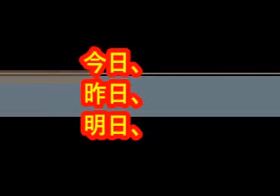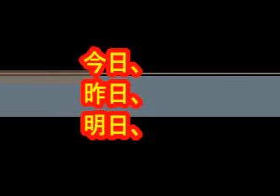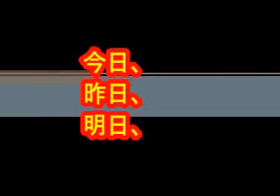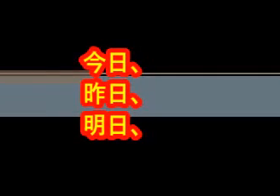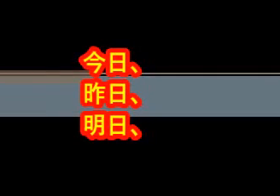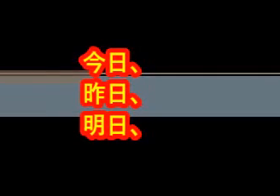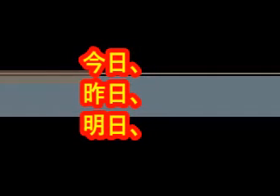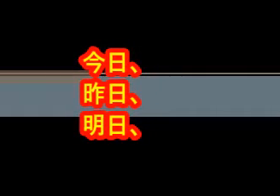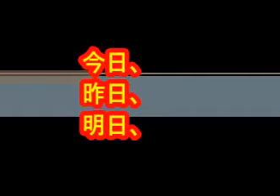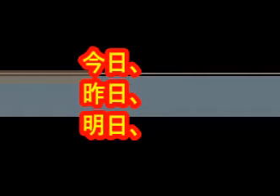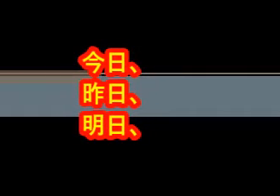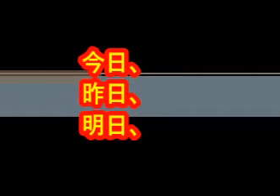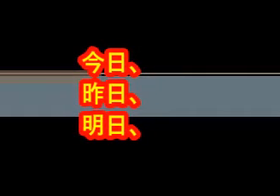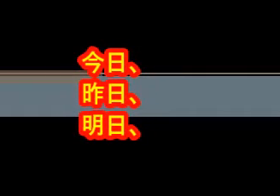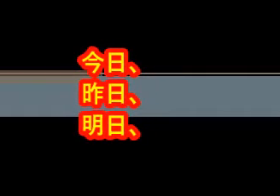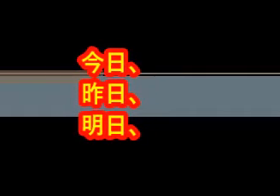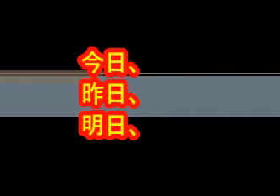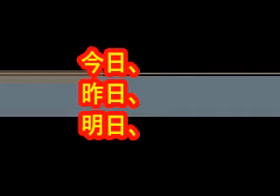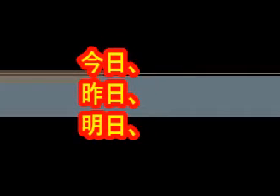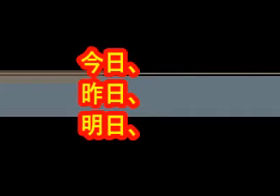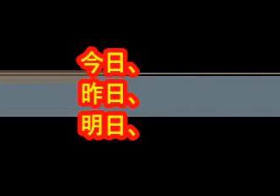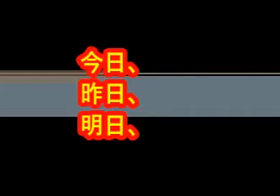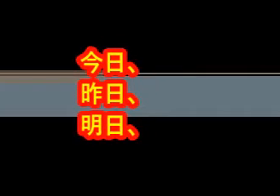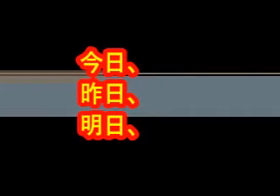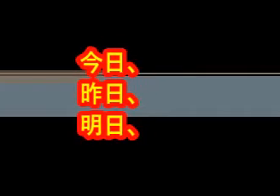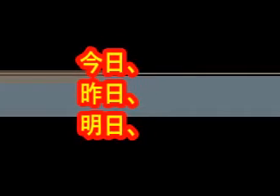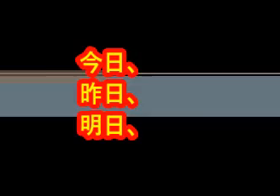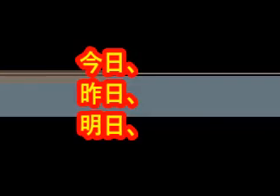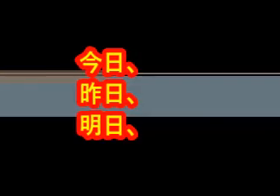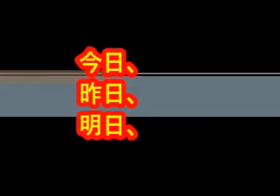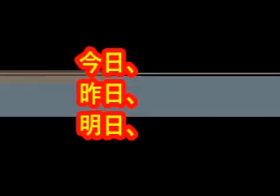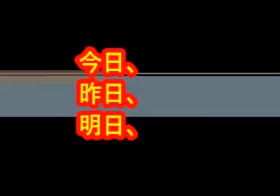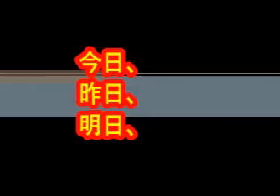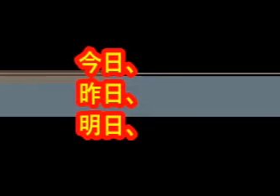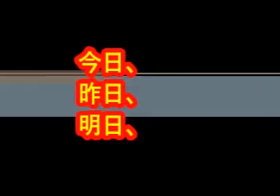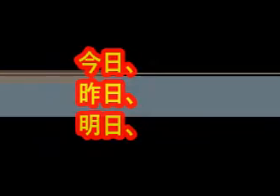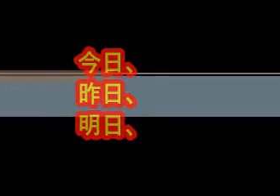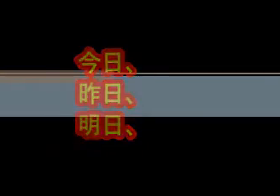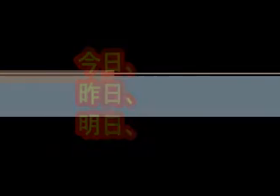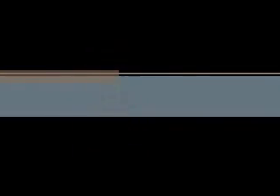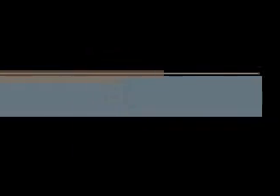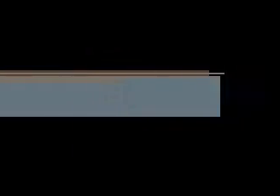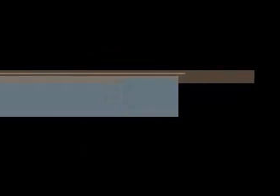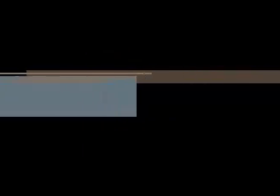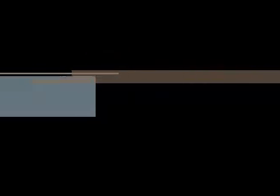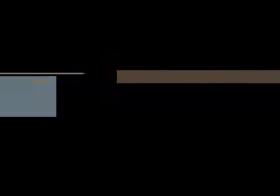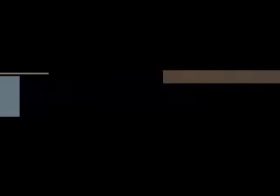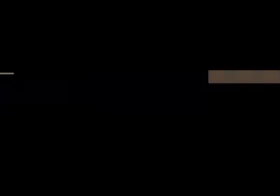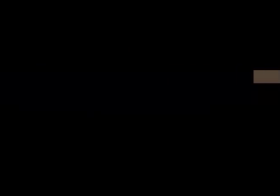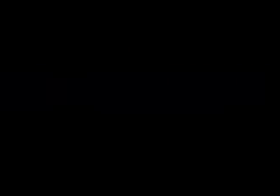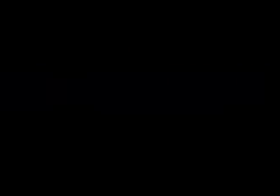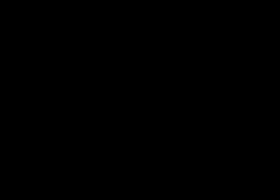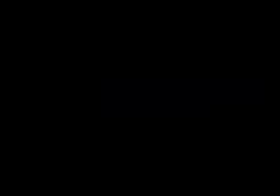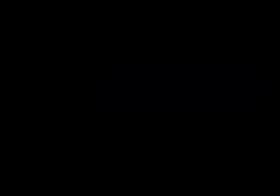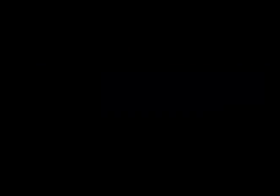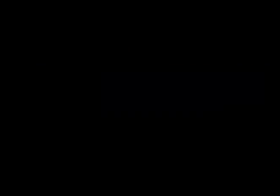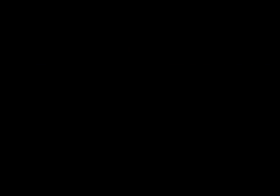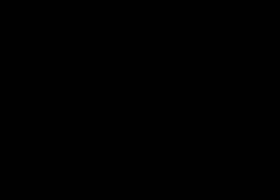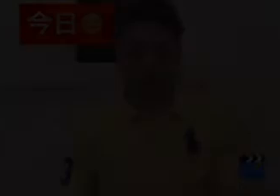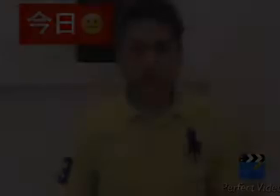続きまして、今日、昨日、明日を手話で表現します。今